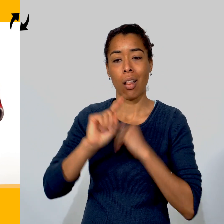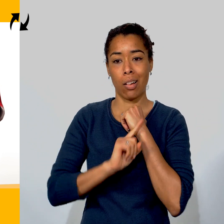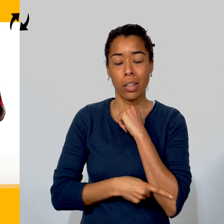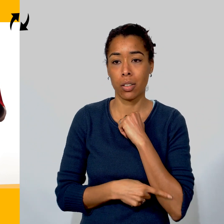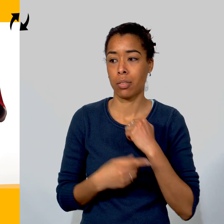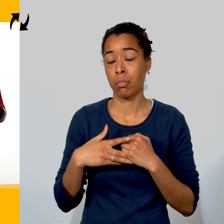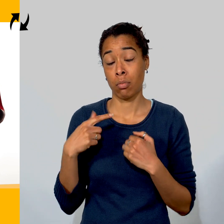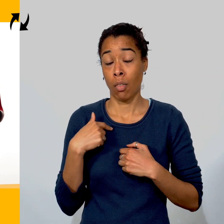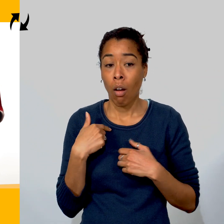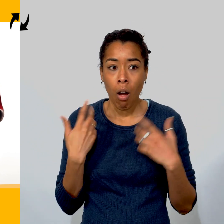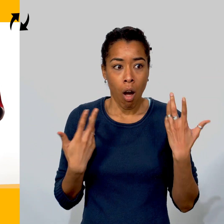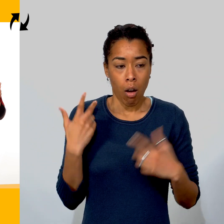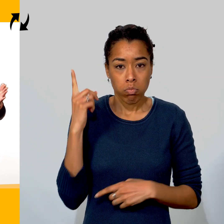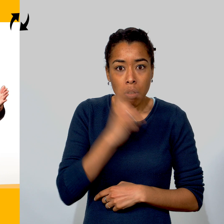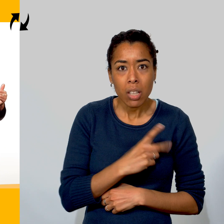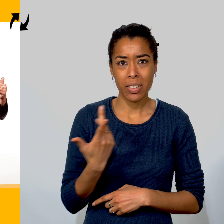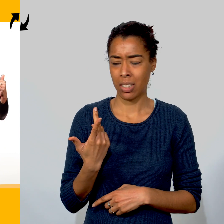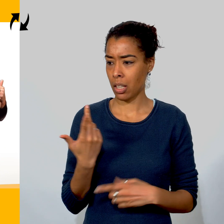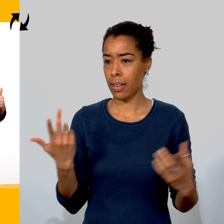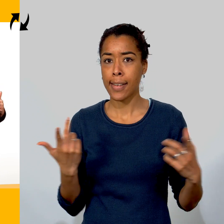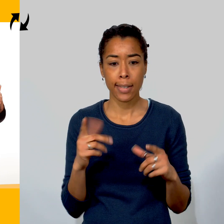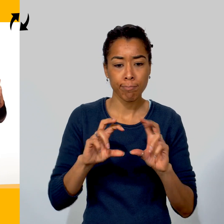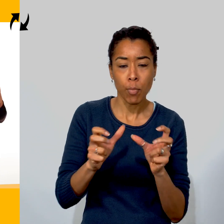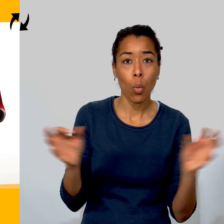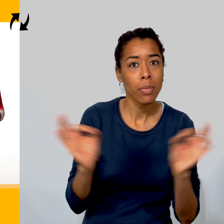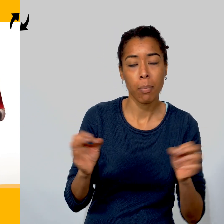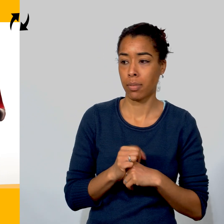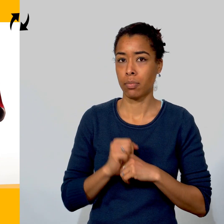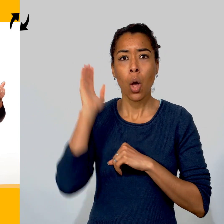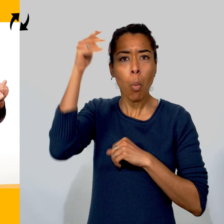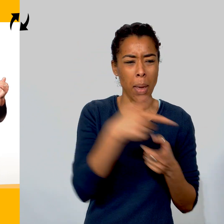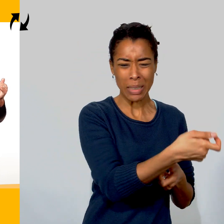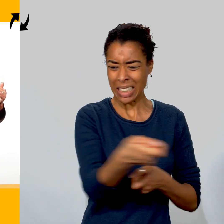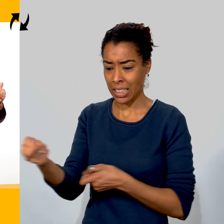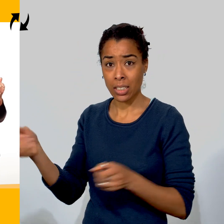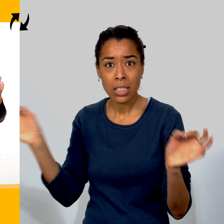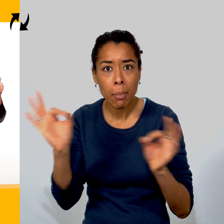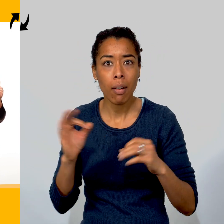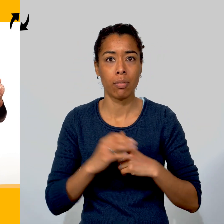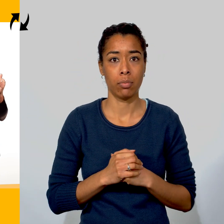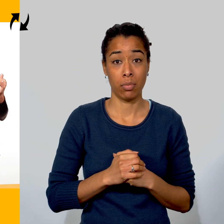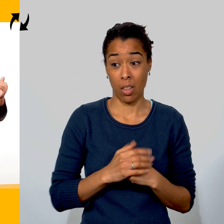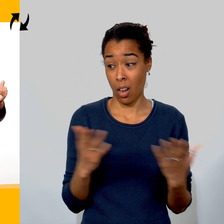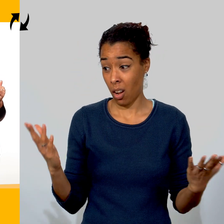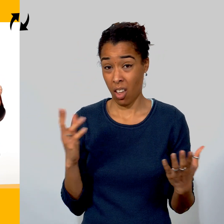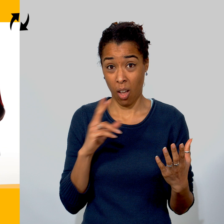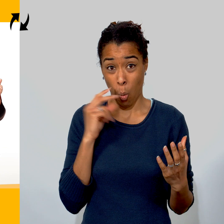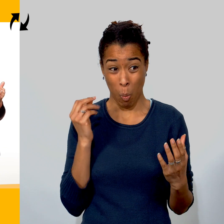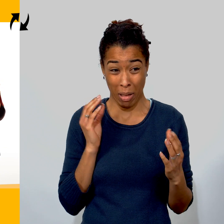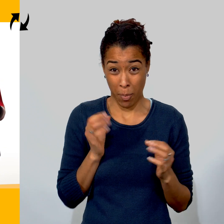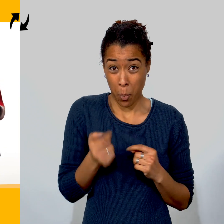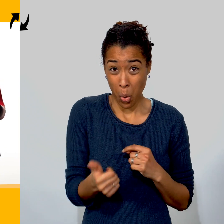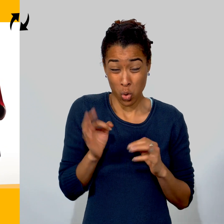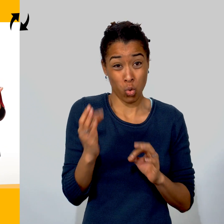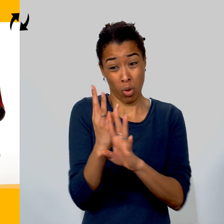robinet. Pas de tuyau d'arrosage ou de lance de pompier pour accélérer le processus. Les moyens humains n'étaient pas extraordinaires.